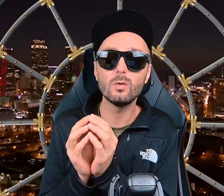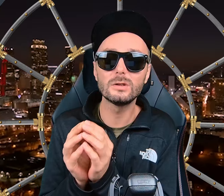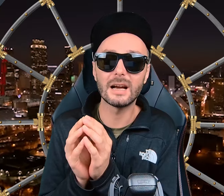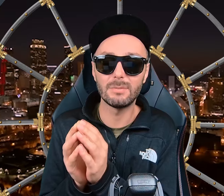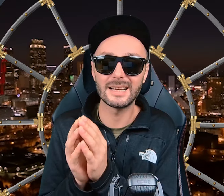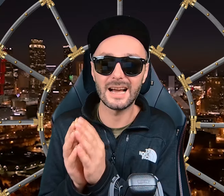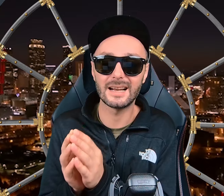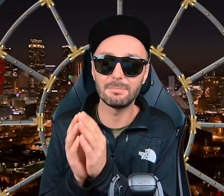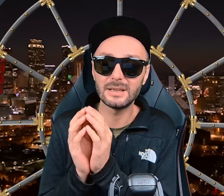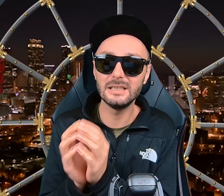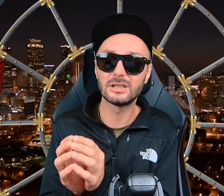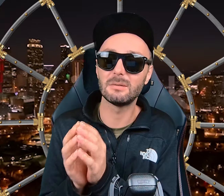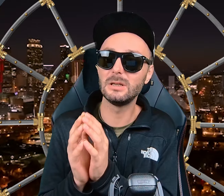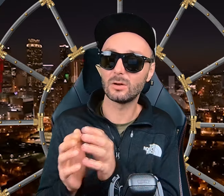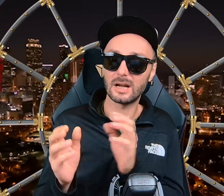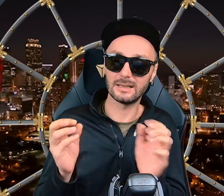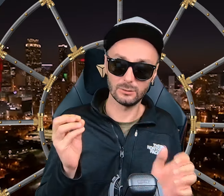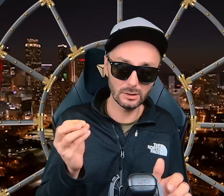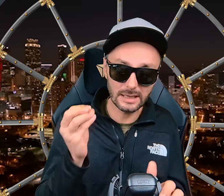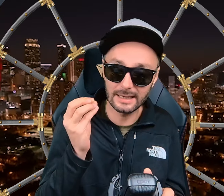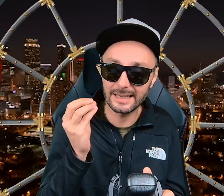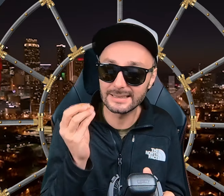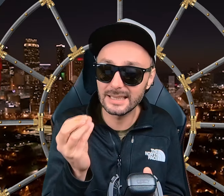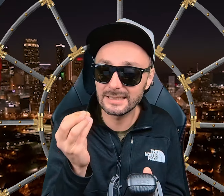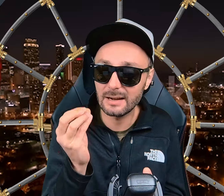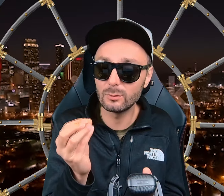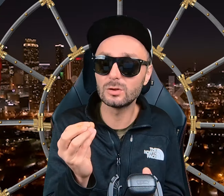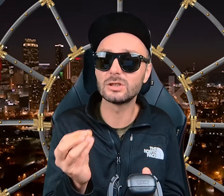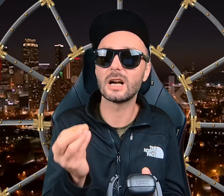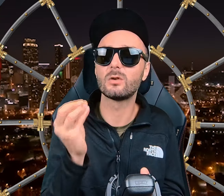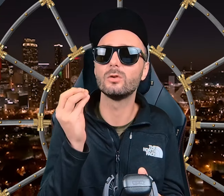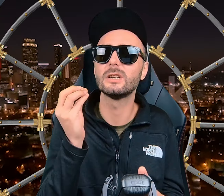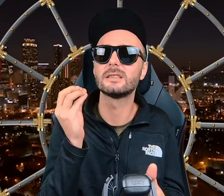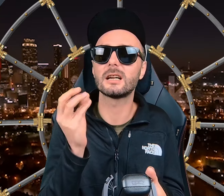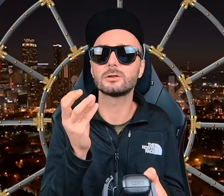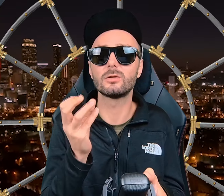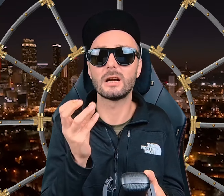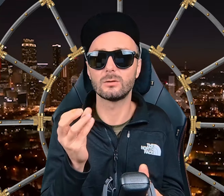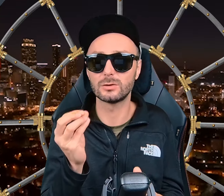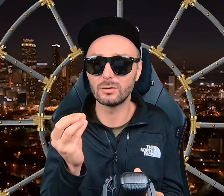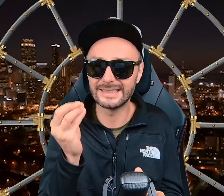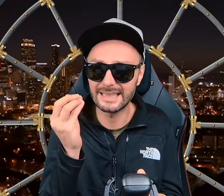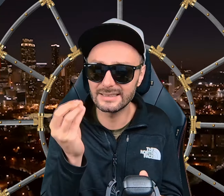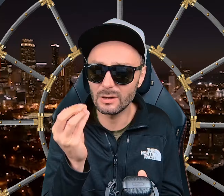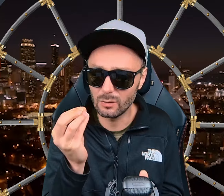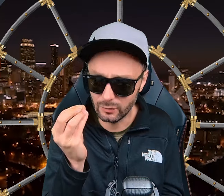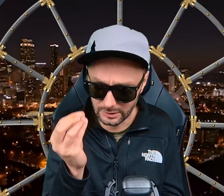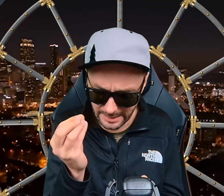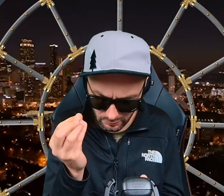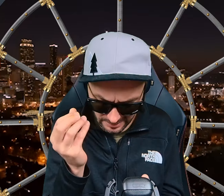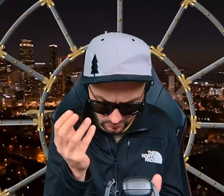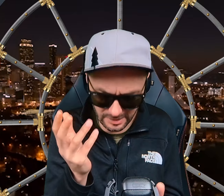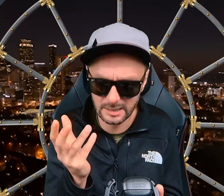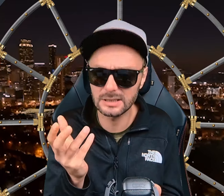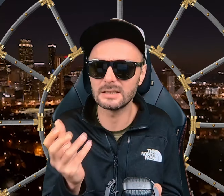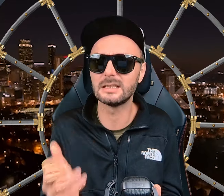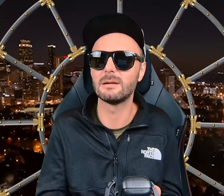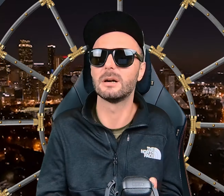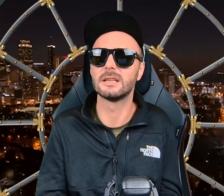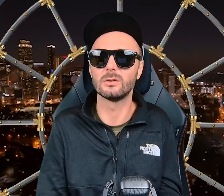utabana na priča Milorada Dodka i Aleksandra Vučića Koju je Draško nakon što je zasjeo u fotelju gradonačelnika Banja